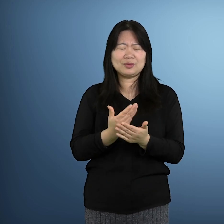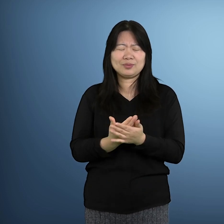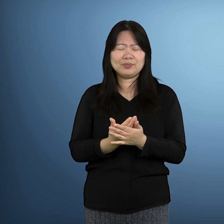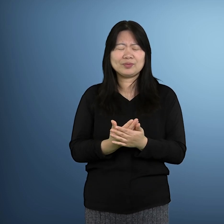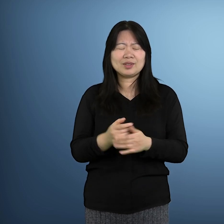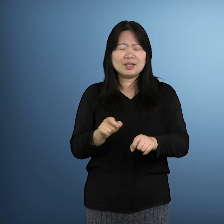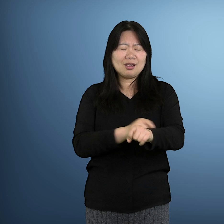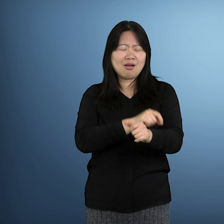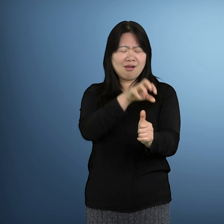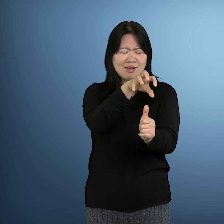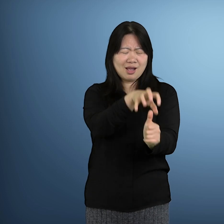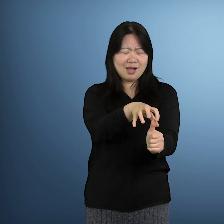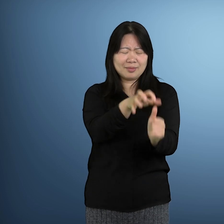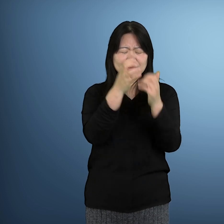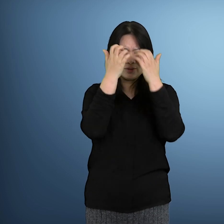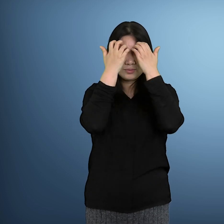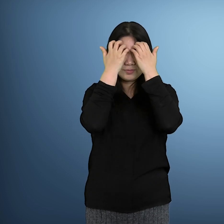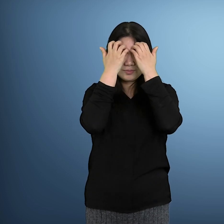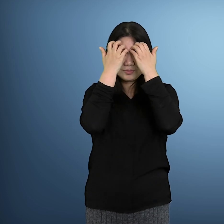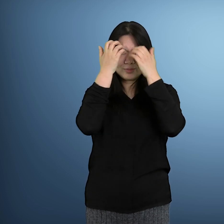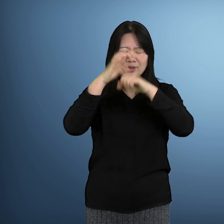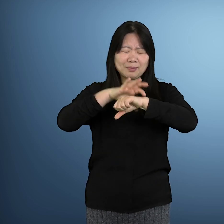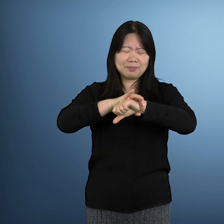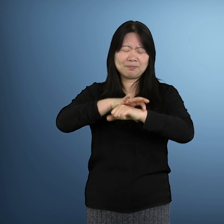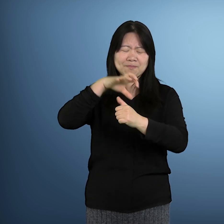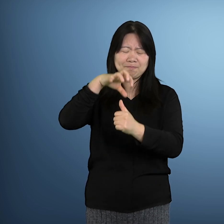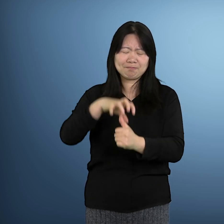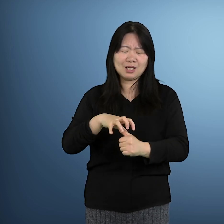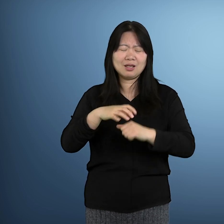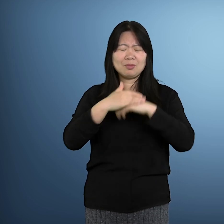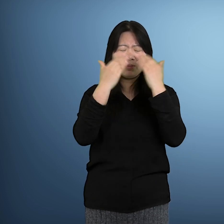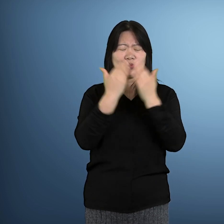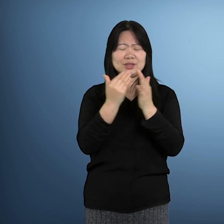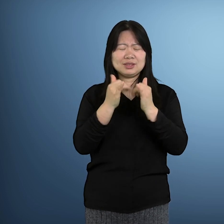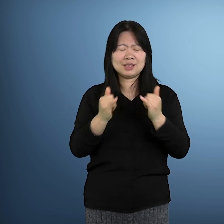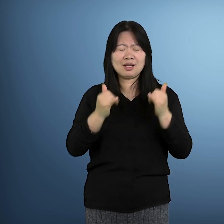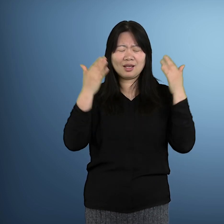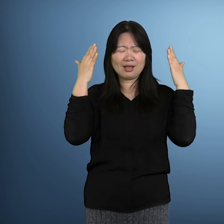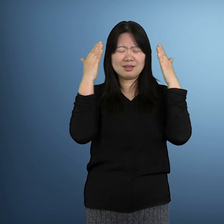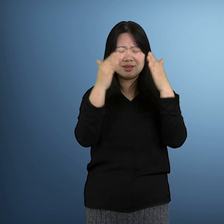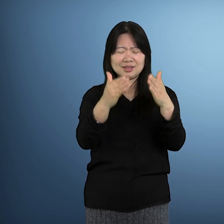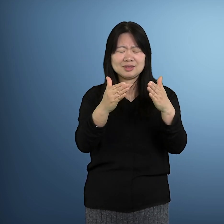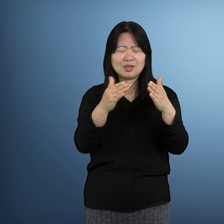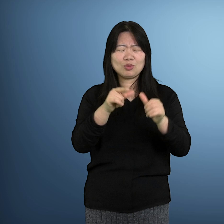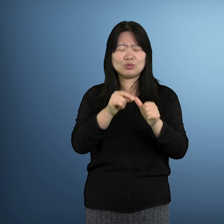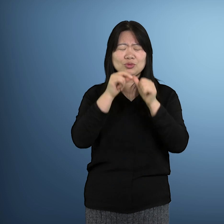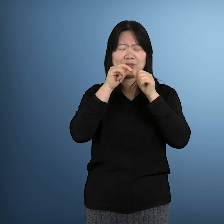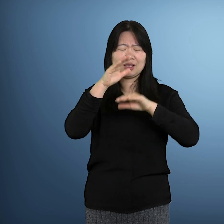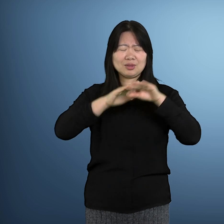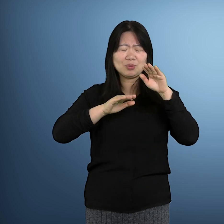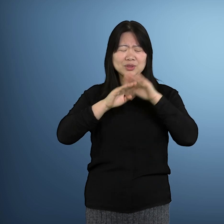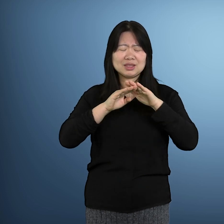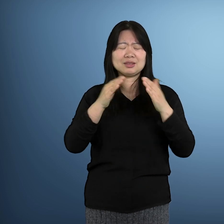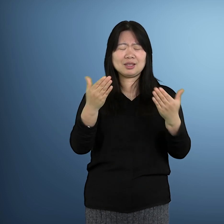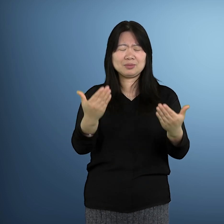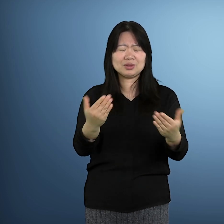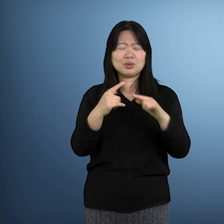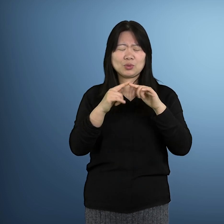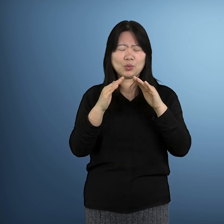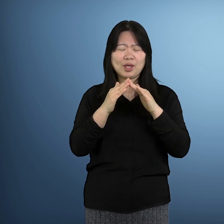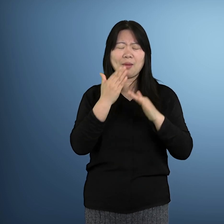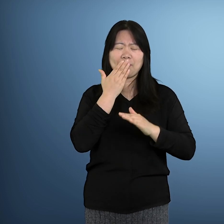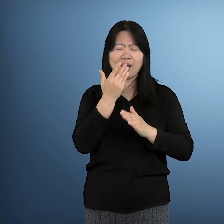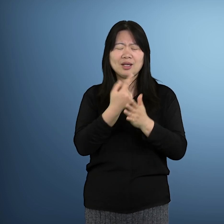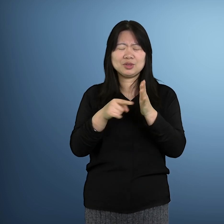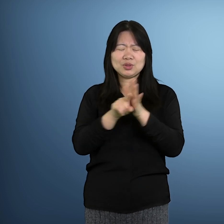억압과 고통에 볼모되어 있는 모든 자들을 향해서 구원의 손길을 내미는 교회가 될 수